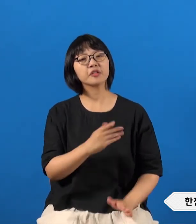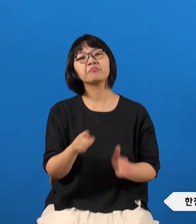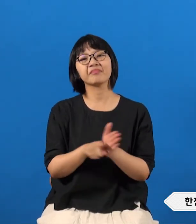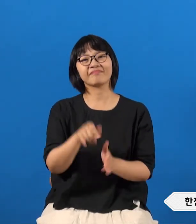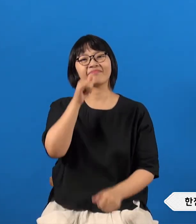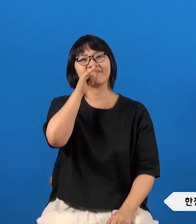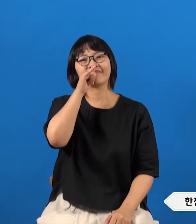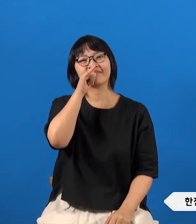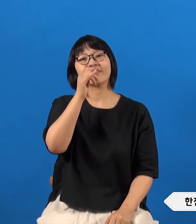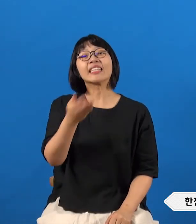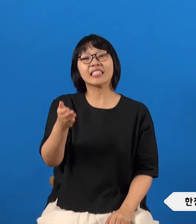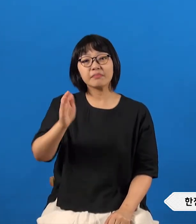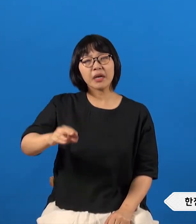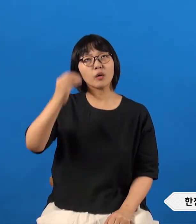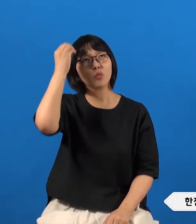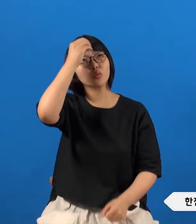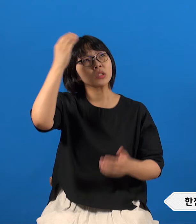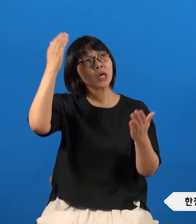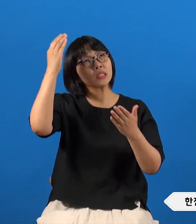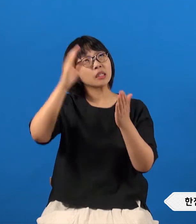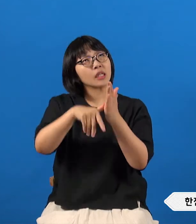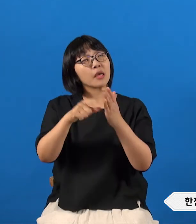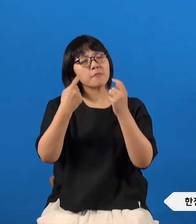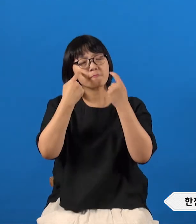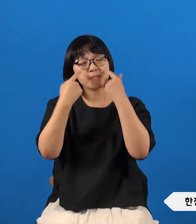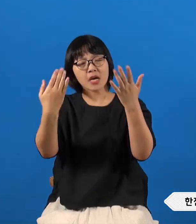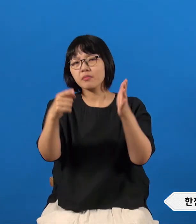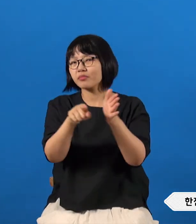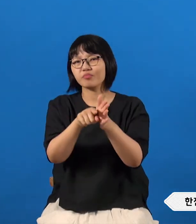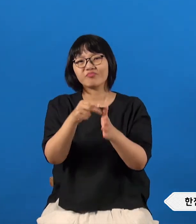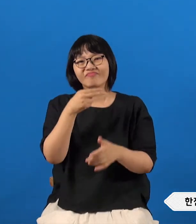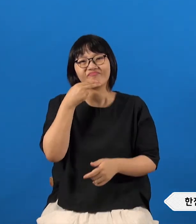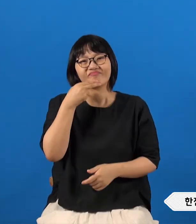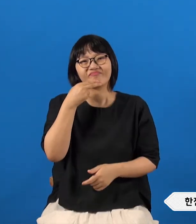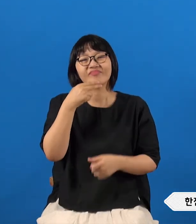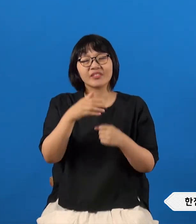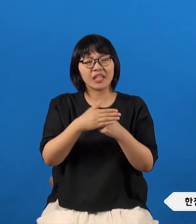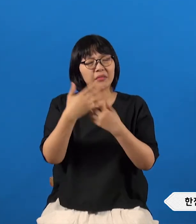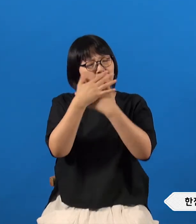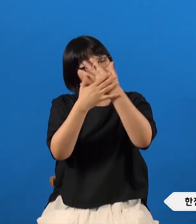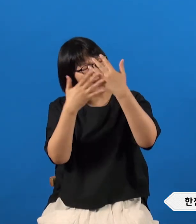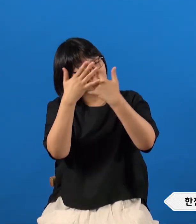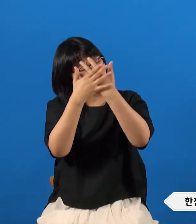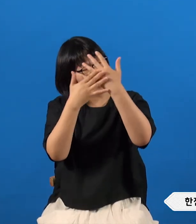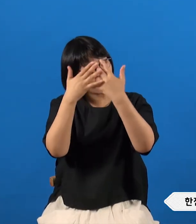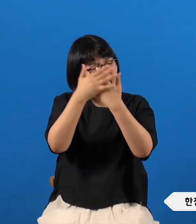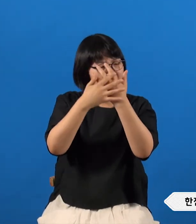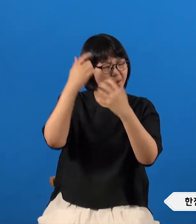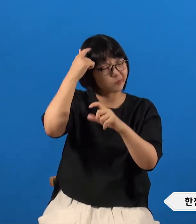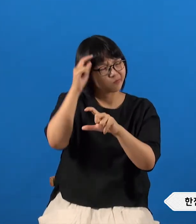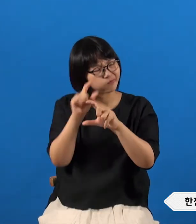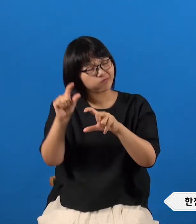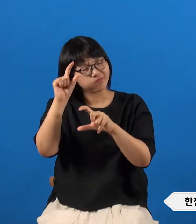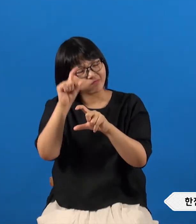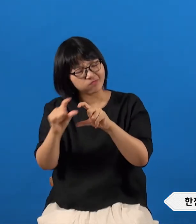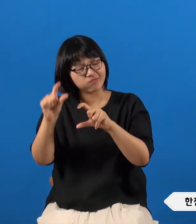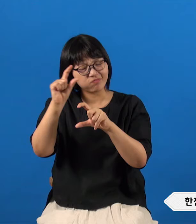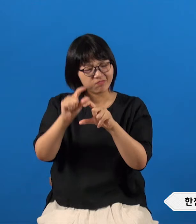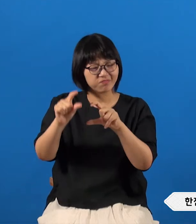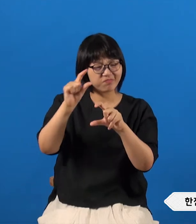모태신앙이지만은 고등학교 때까지는 구원의 확신이 없어서 많이 헤매고 고민을 많이